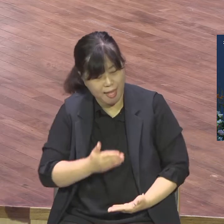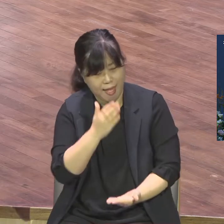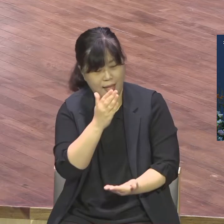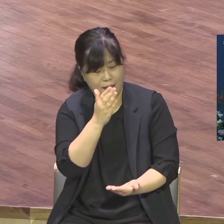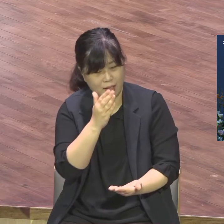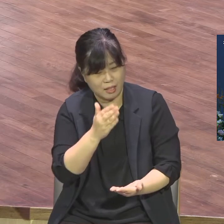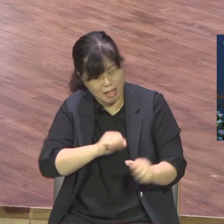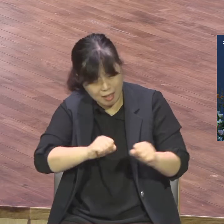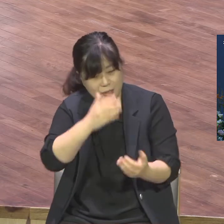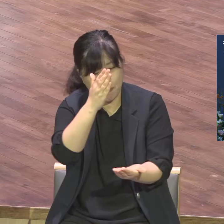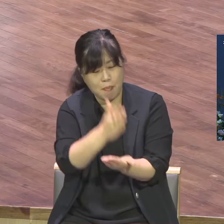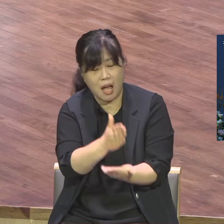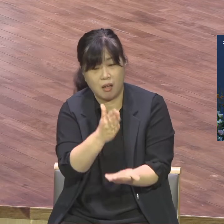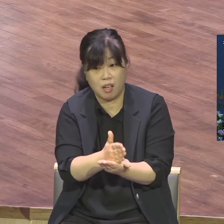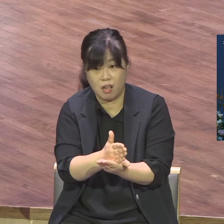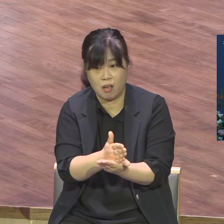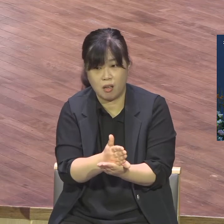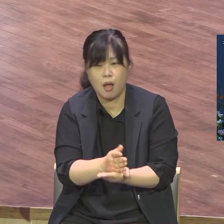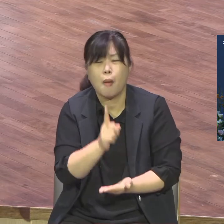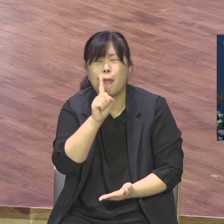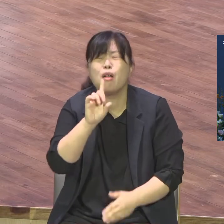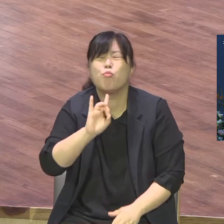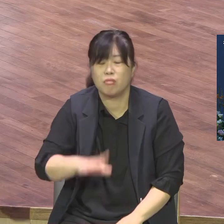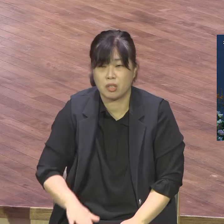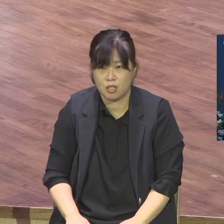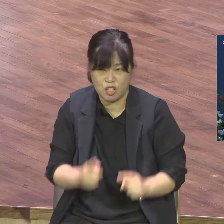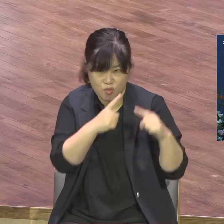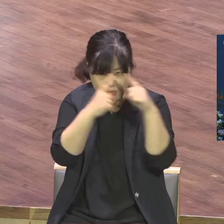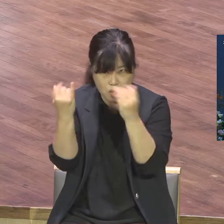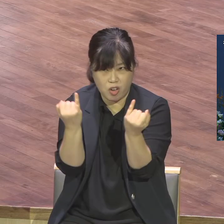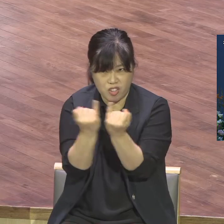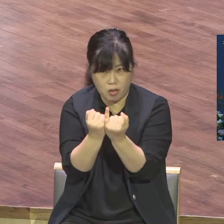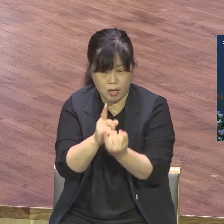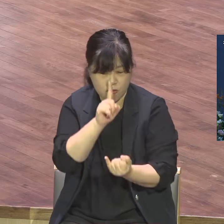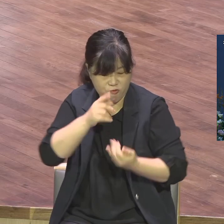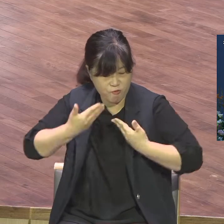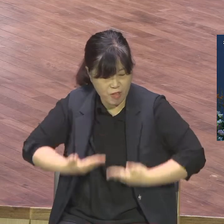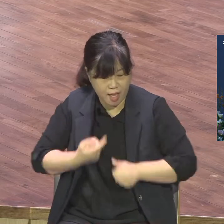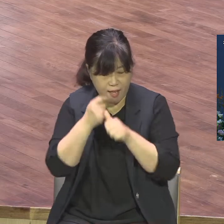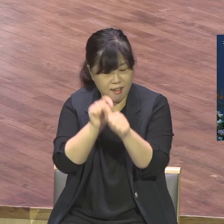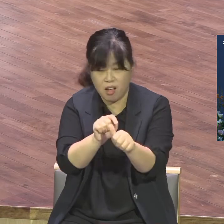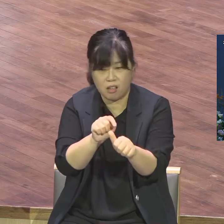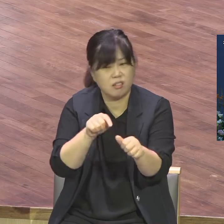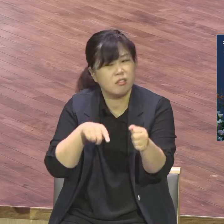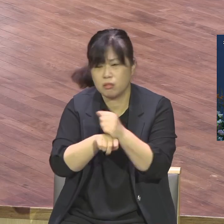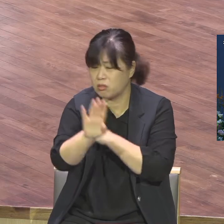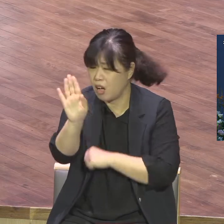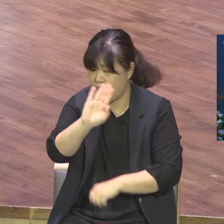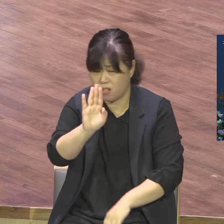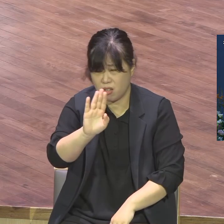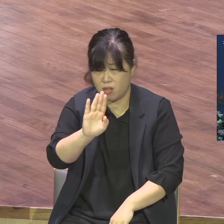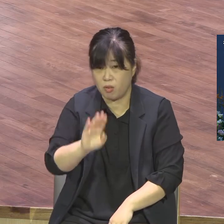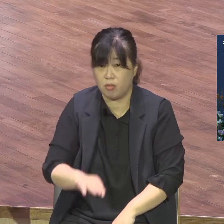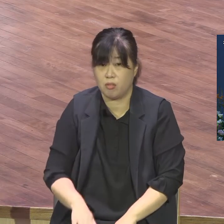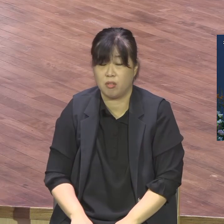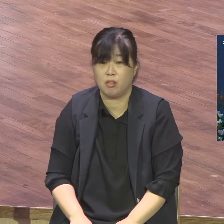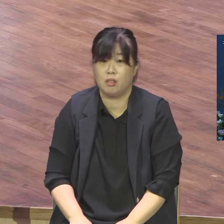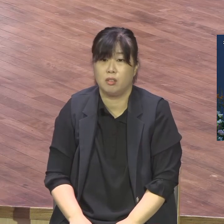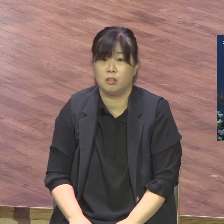여성은 무조건 교회 안에 조용히 하라 그 말이 아니에요. 사실 여자들 3분의 2가 우리 교회도 3분의 2가